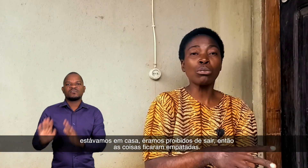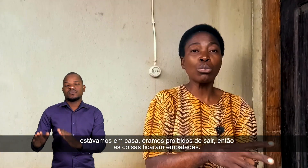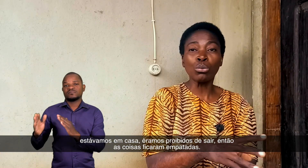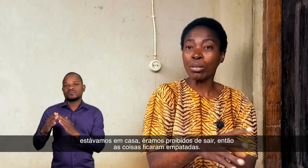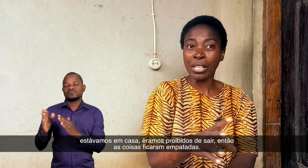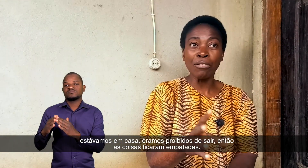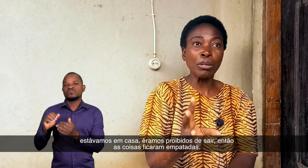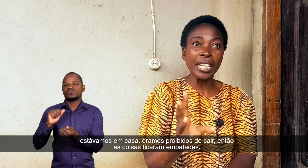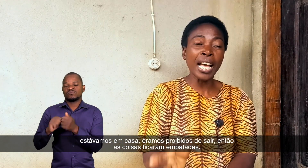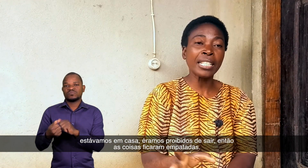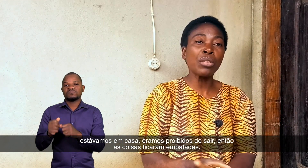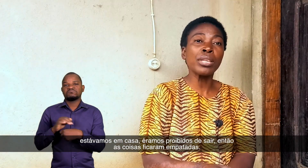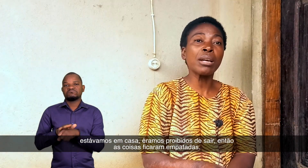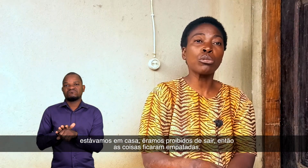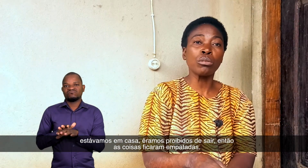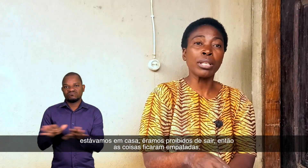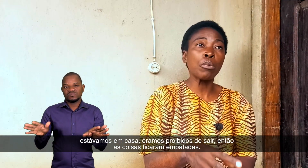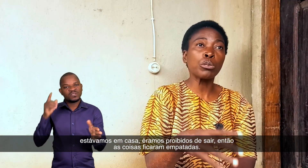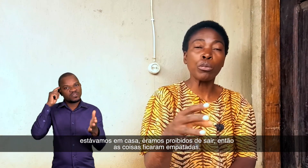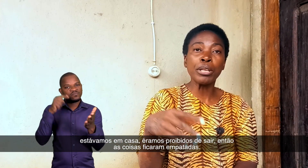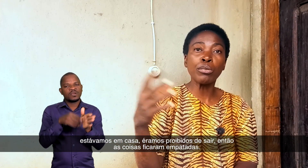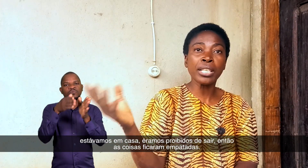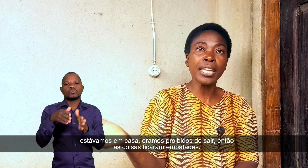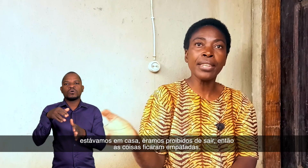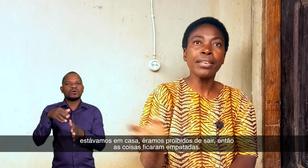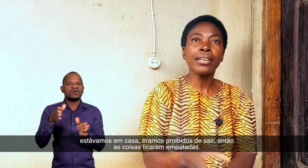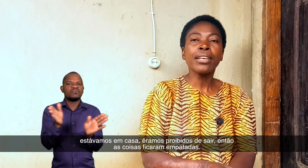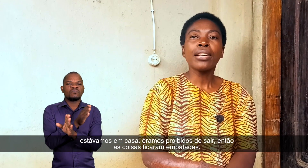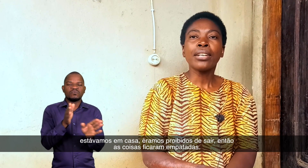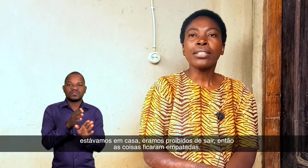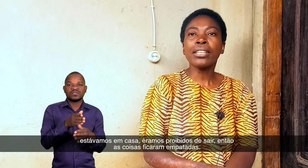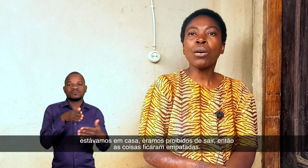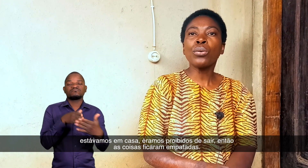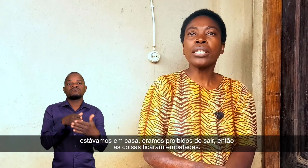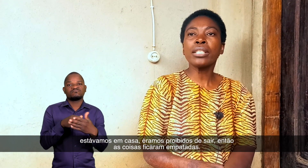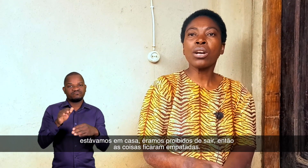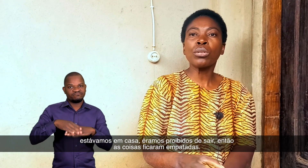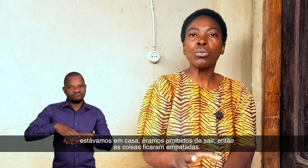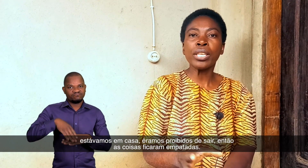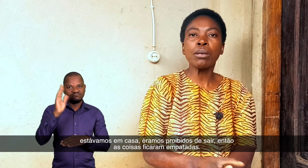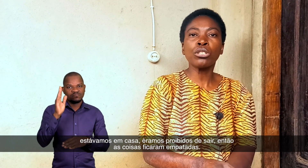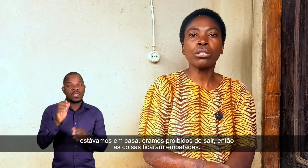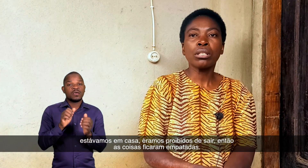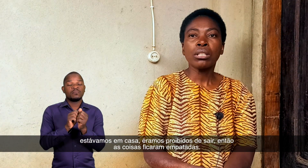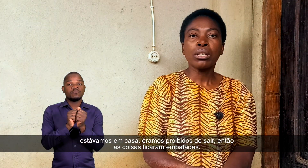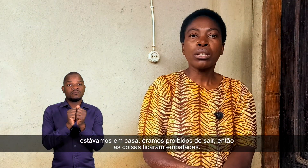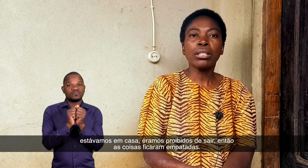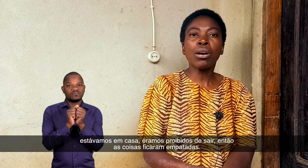estávamos em casa, não íamos, íamos proibidos, sair. Nem aonde, nem aonde não íamos. Então,